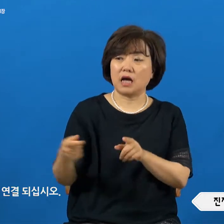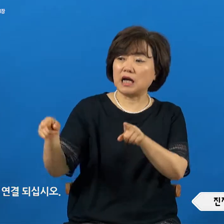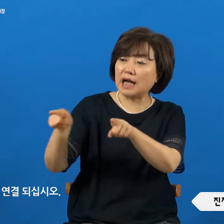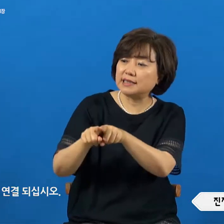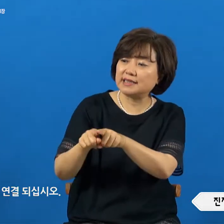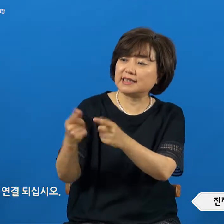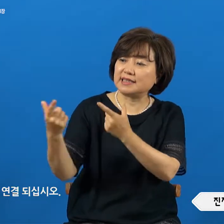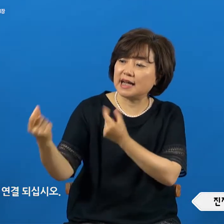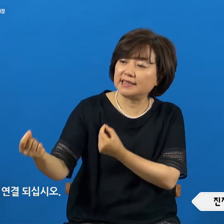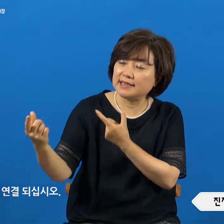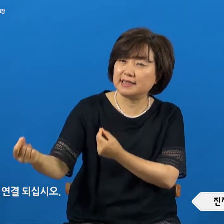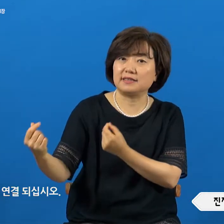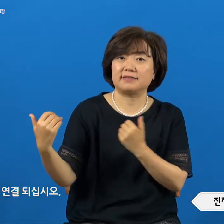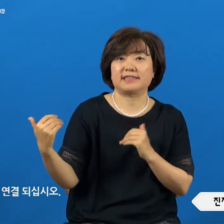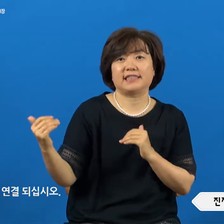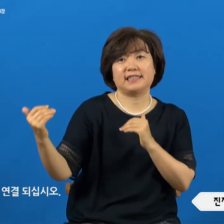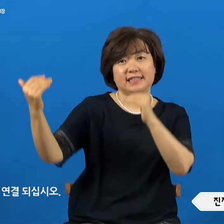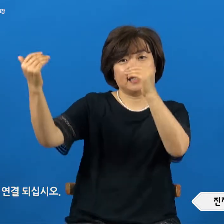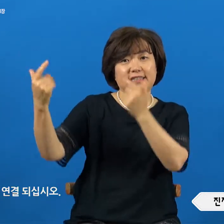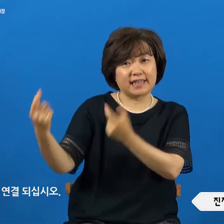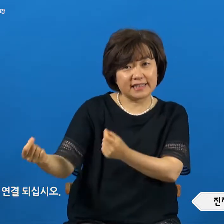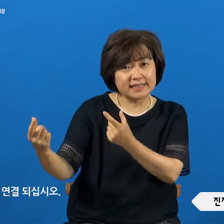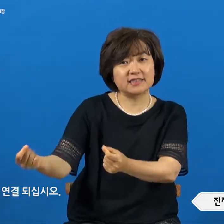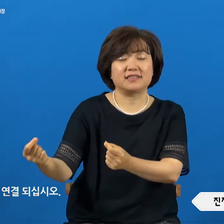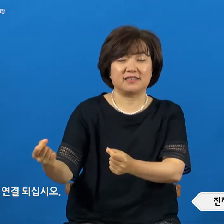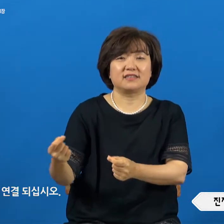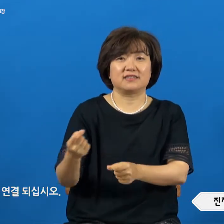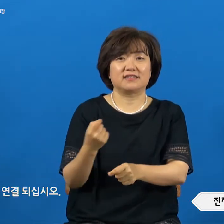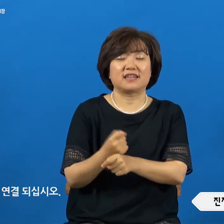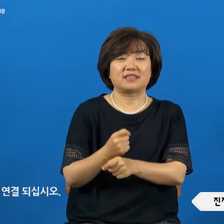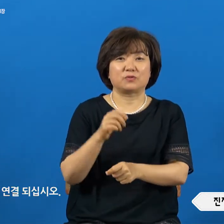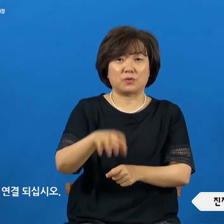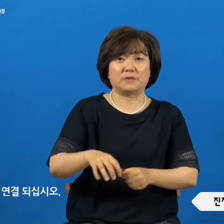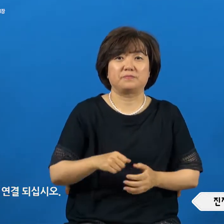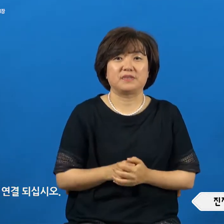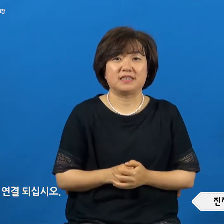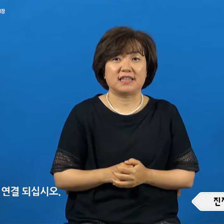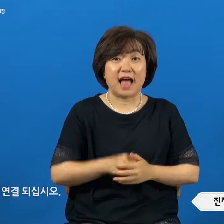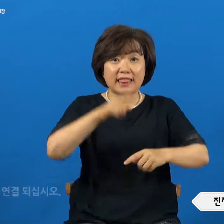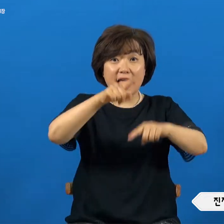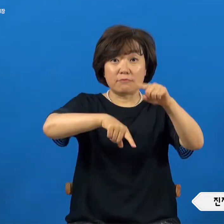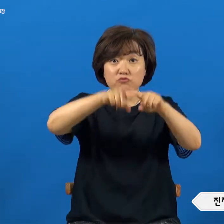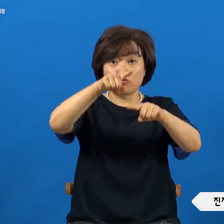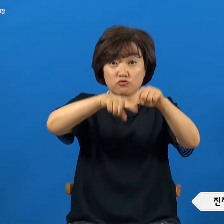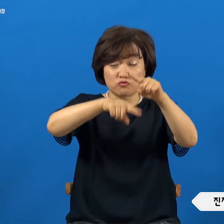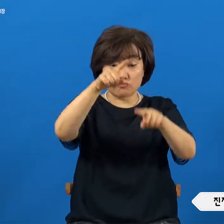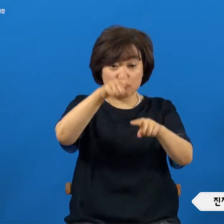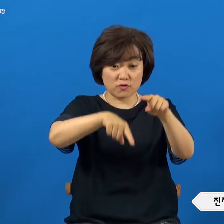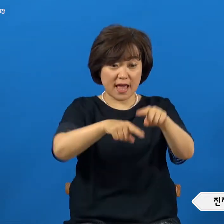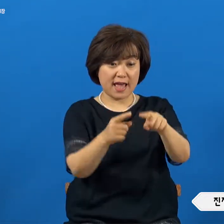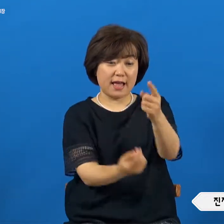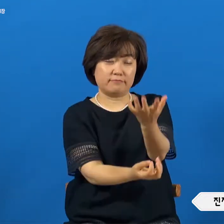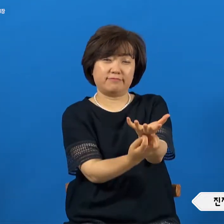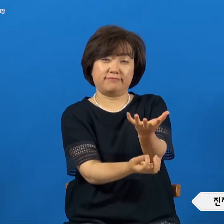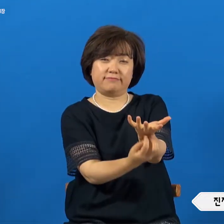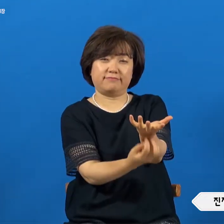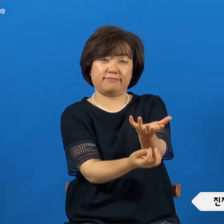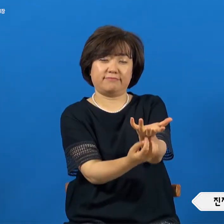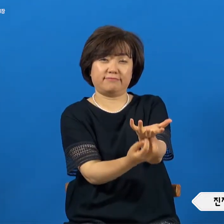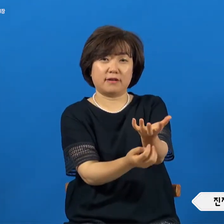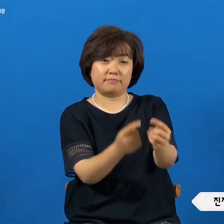클 수 있음을 성경은 설명합니다. 나무에 불을 붙이는 사람이 한 번은 그런